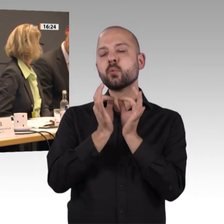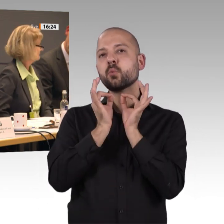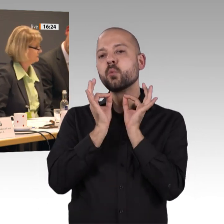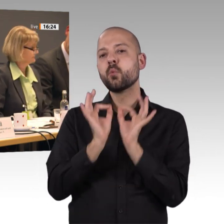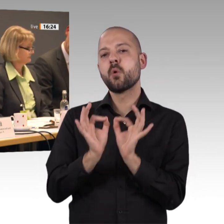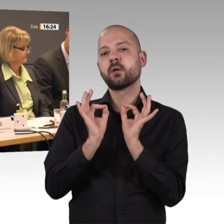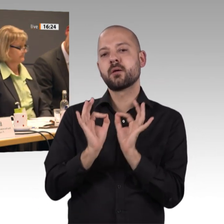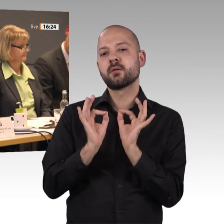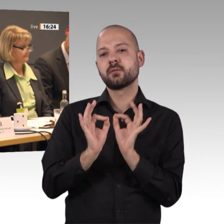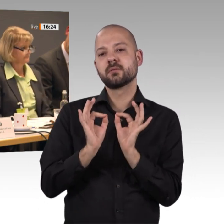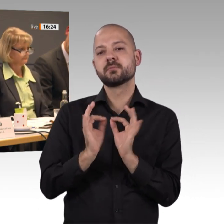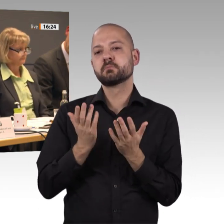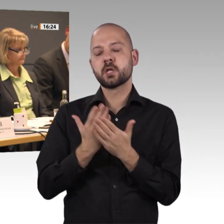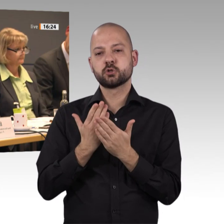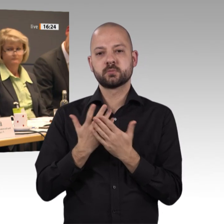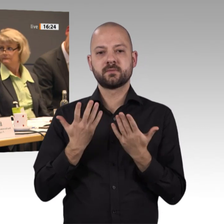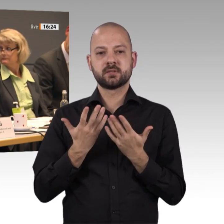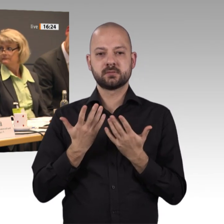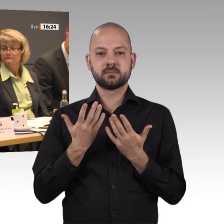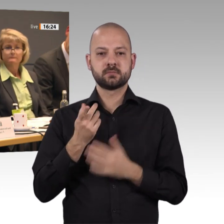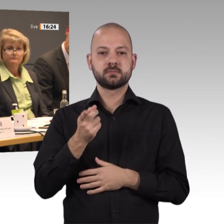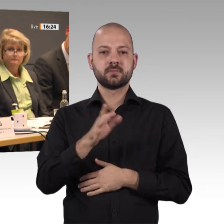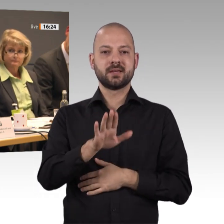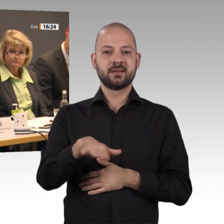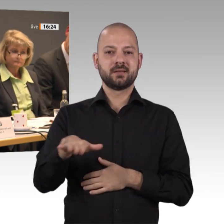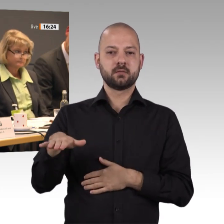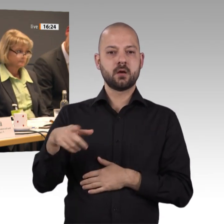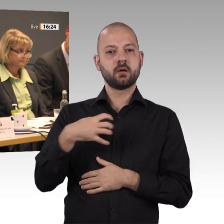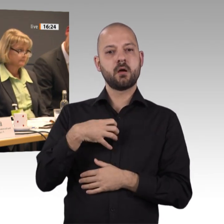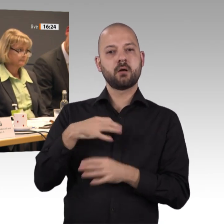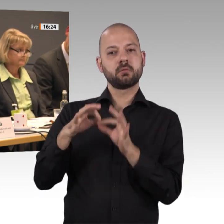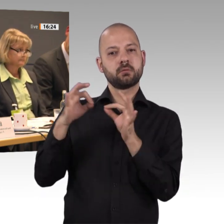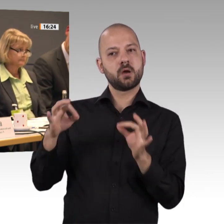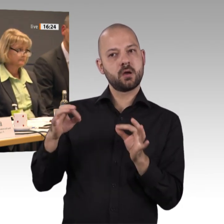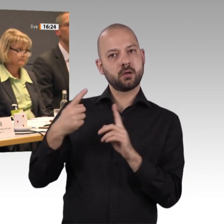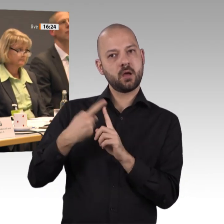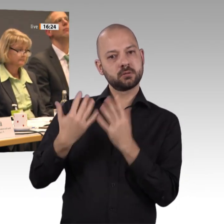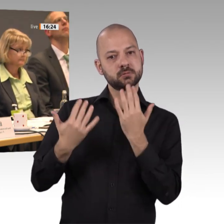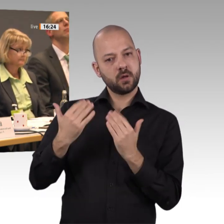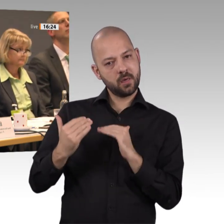und bei Alleinerziehenden 20 Tage im Jahr. Wenn ein Kind viel im Krankenhaus ist oder sonst